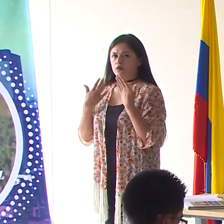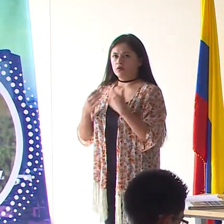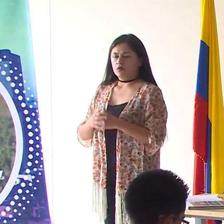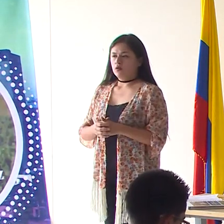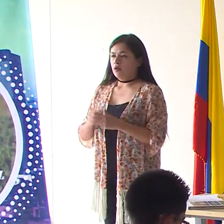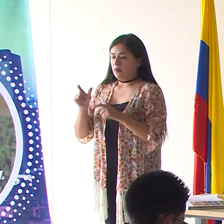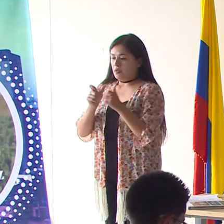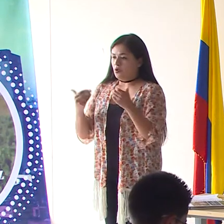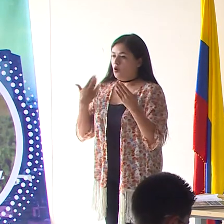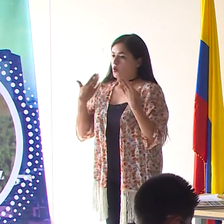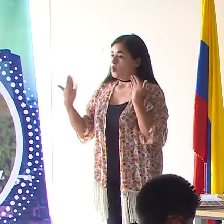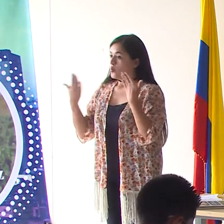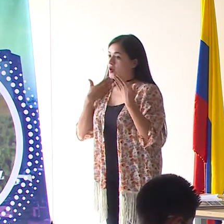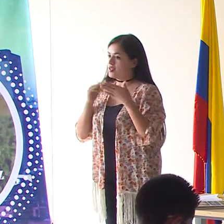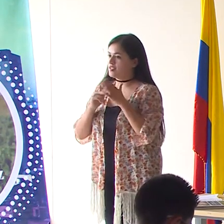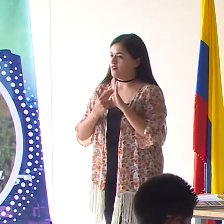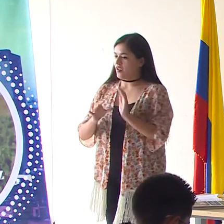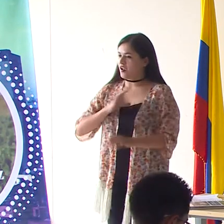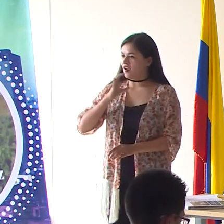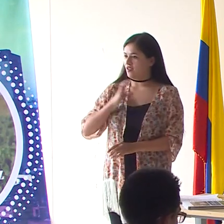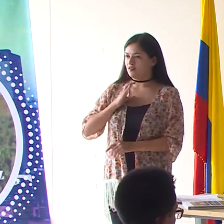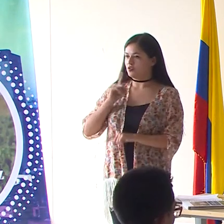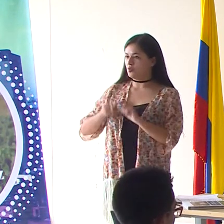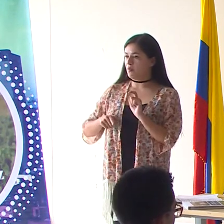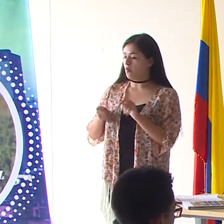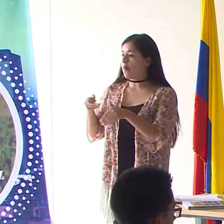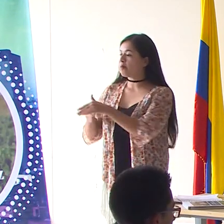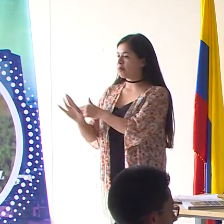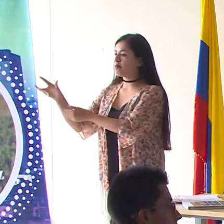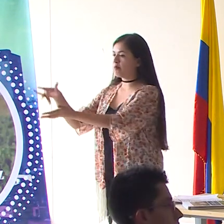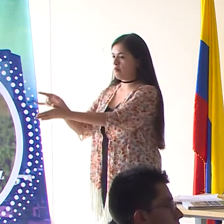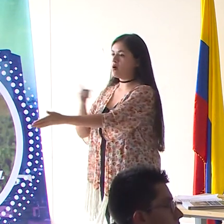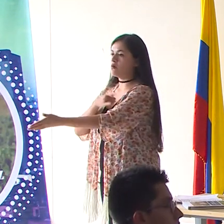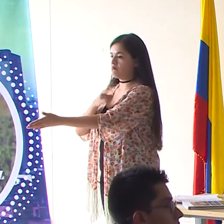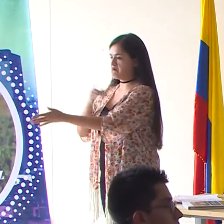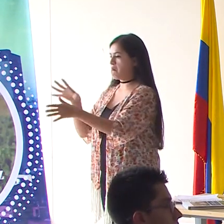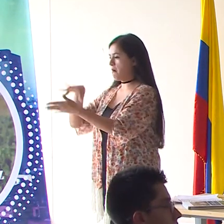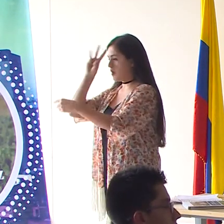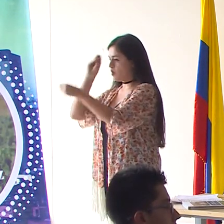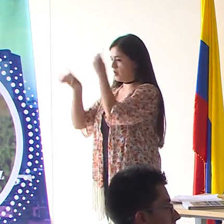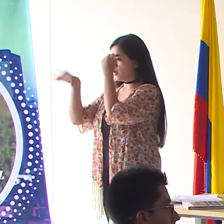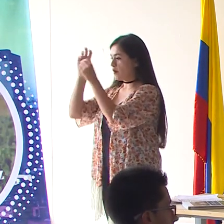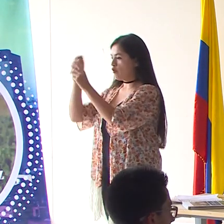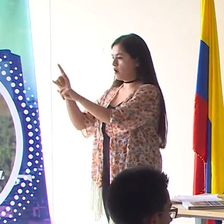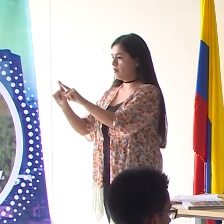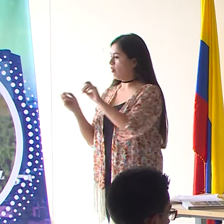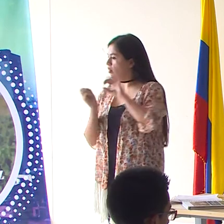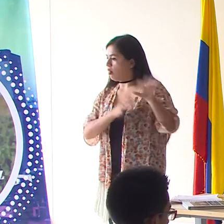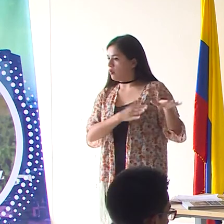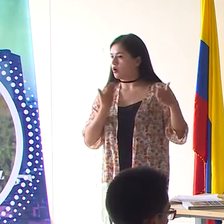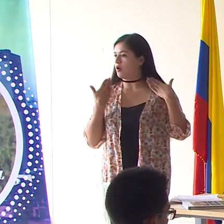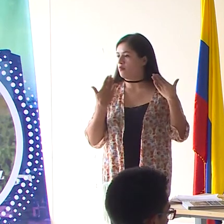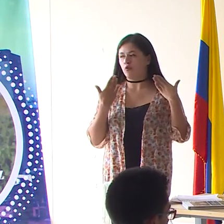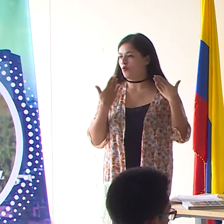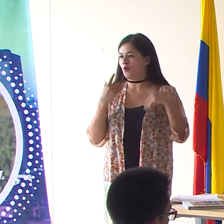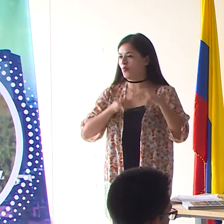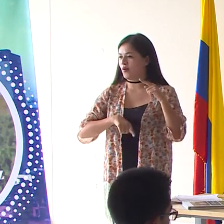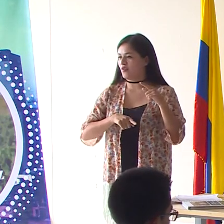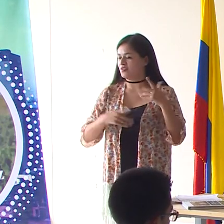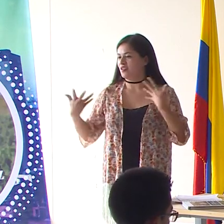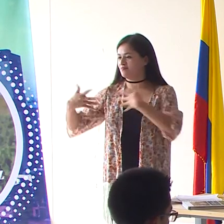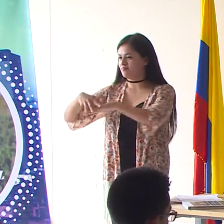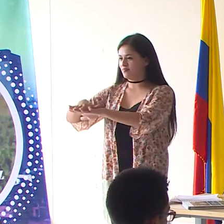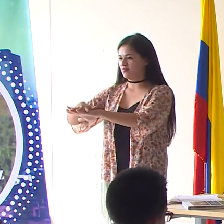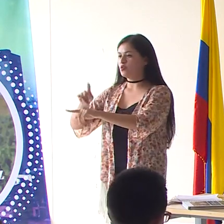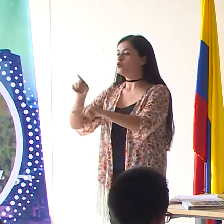cabo es una cualidad si es una cualidad que se adquiere en familia entonces bogotá rural bogotá urbana no simplemente